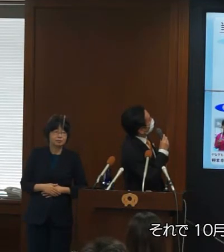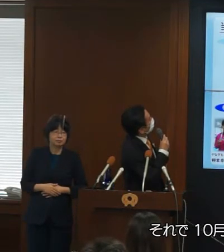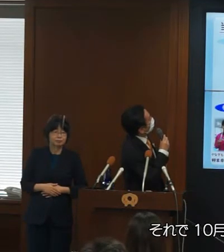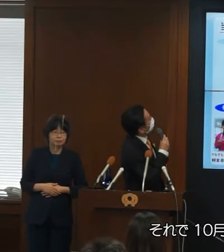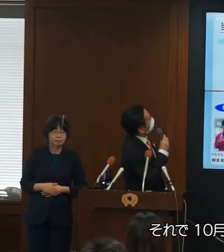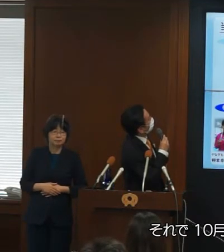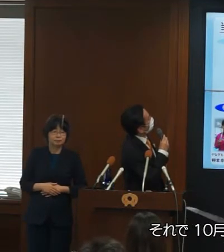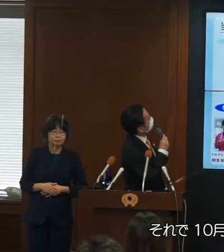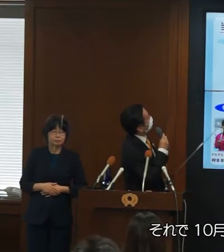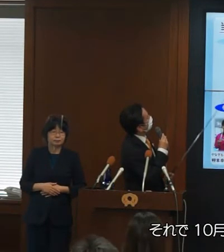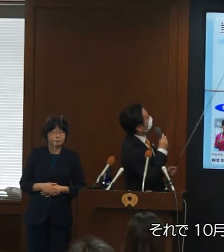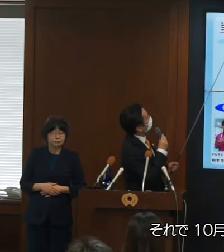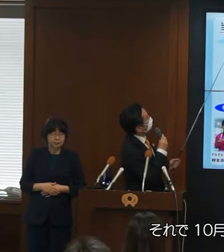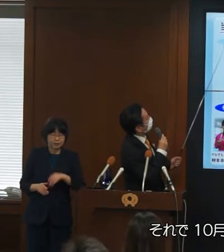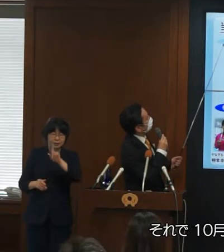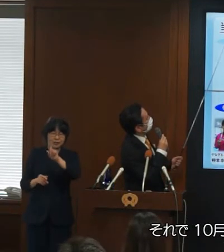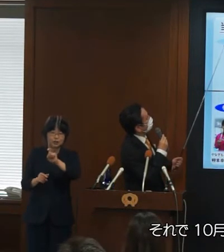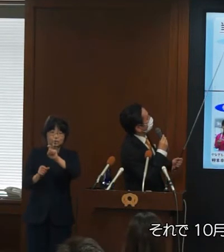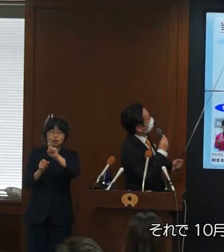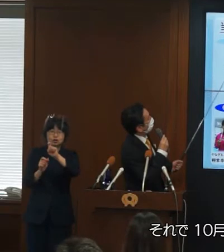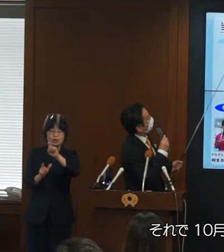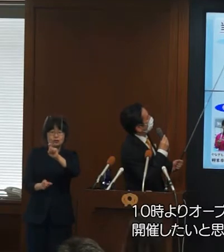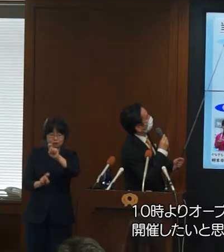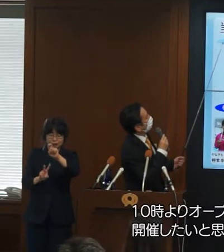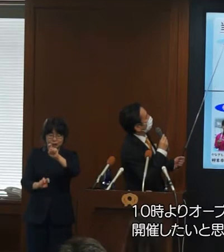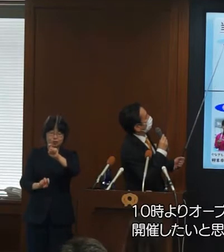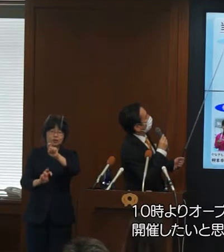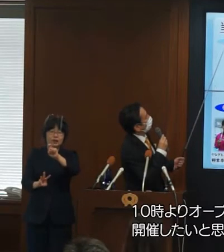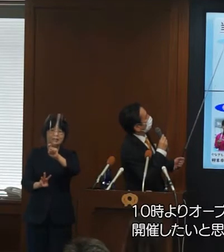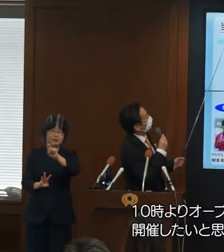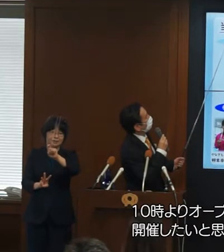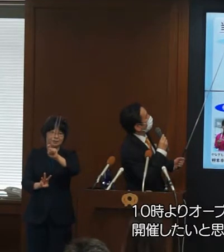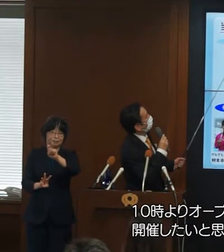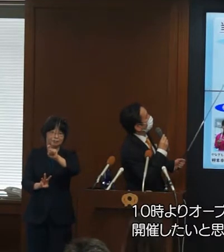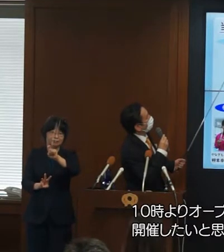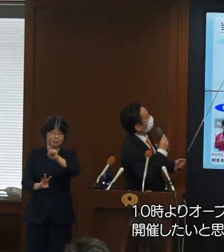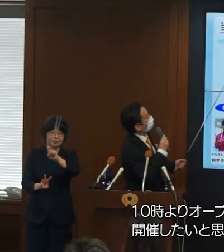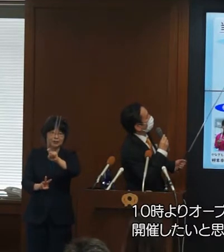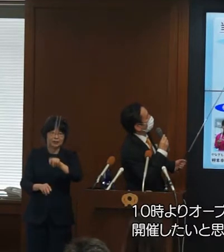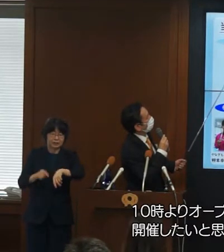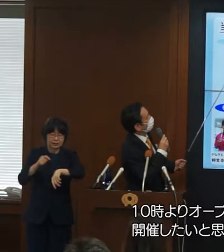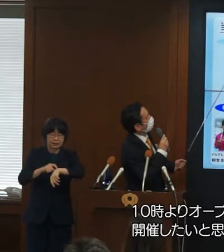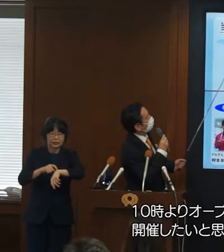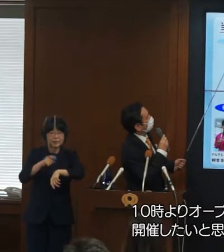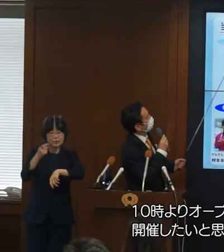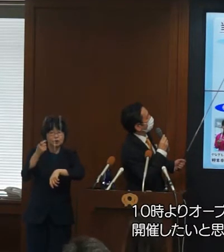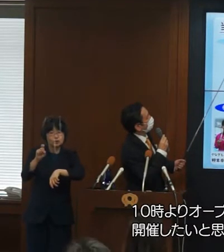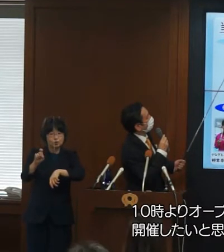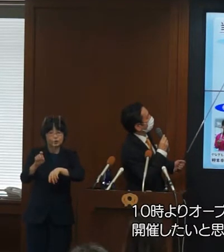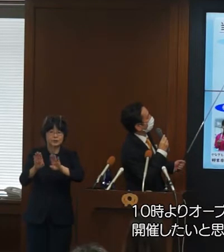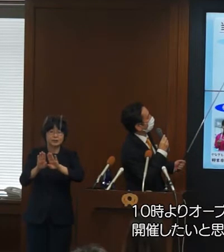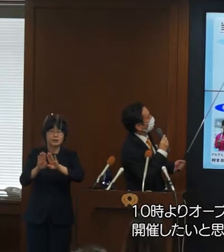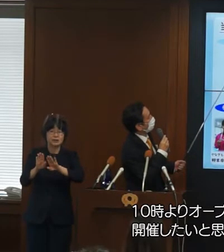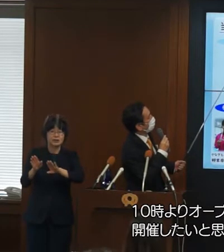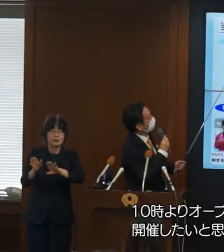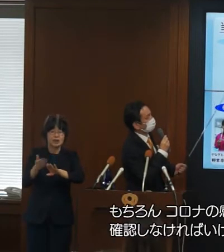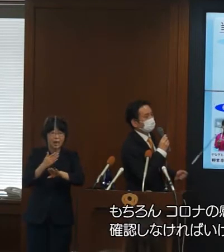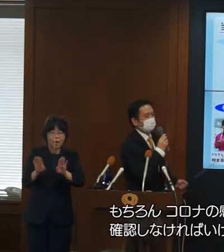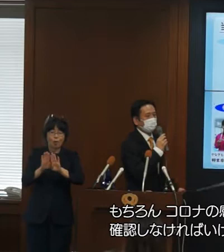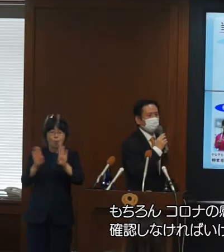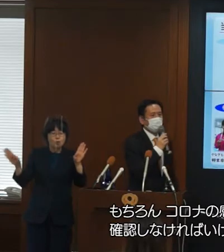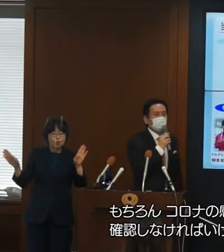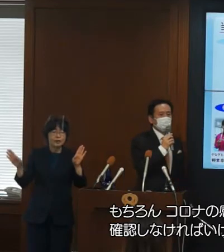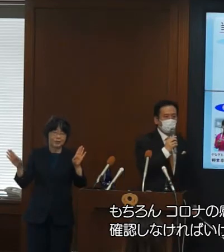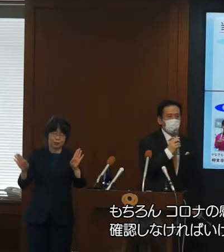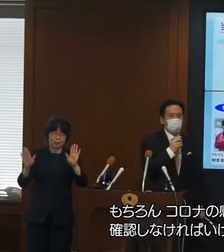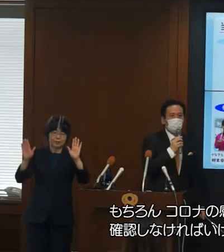で10月23日なんですが、10時よりオープニングセレモニーを開催したいと思います。